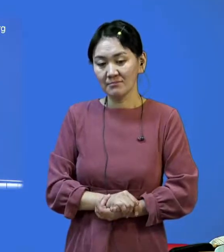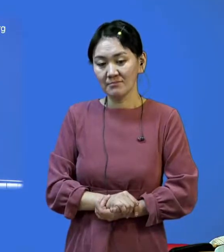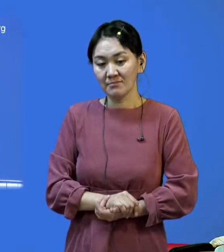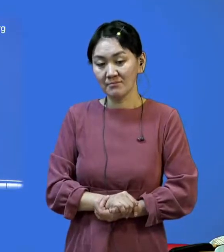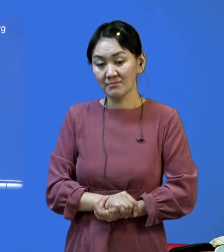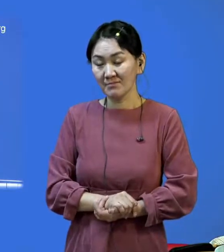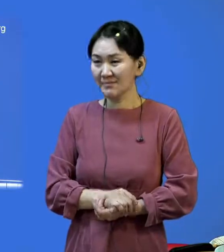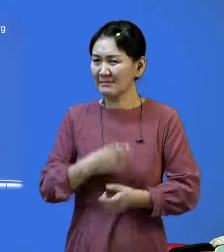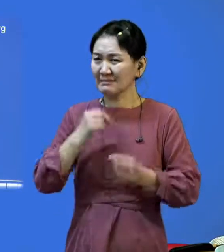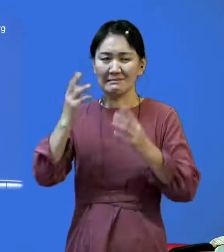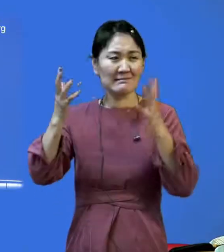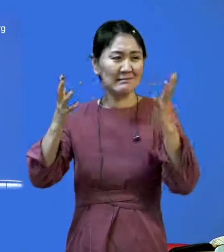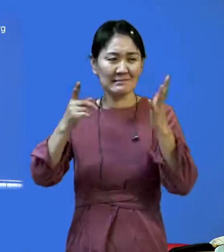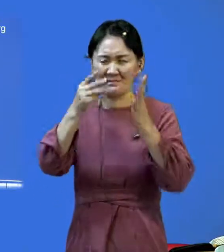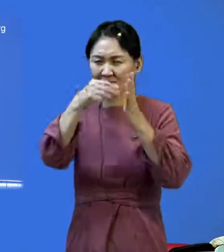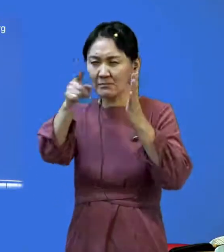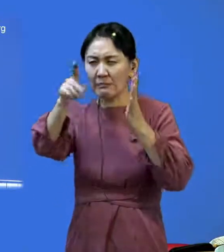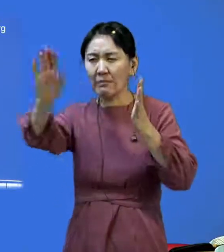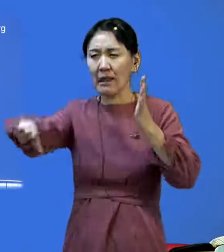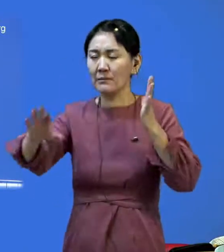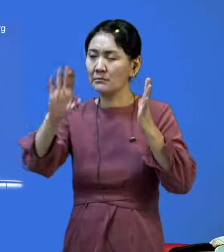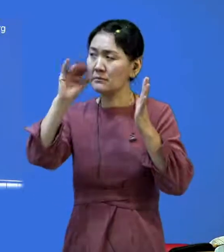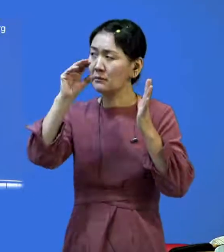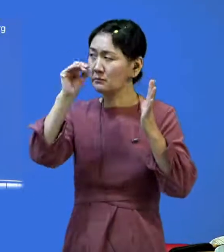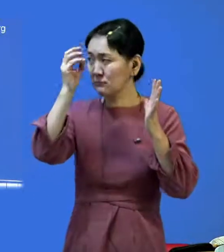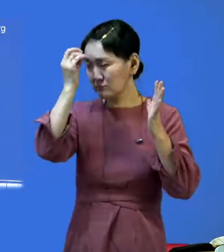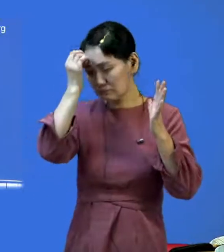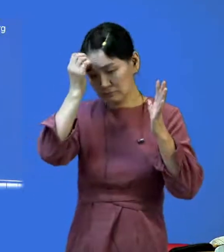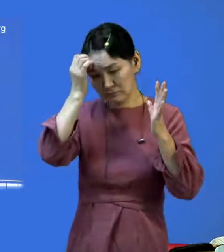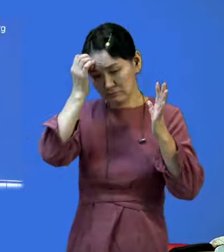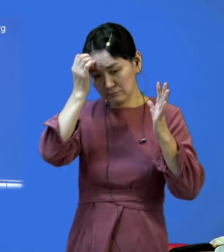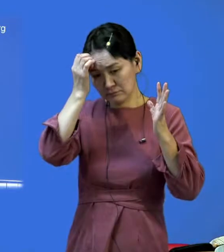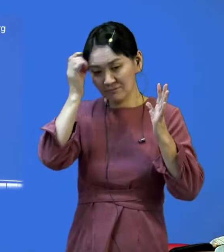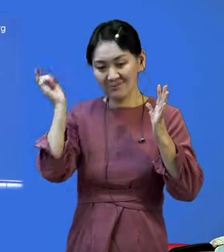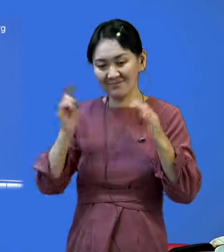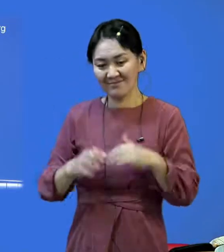Энийг яаж хэлвэл илүү болох вэ?